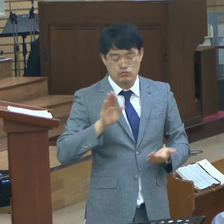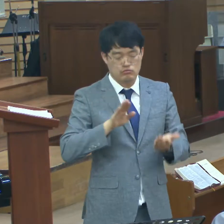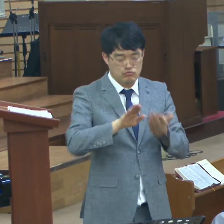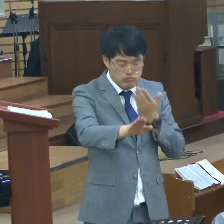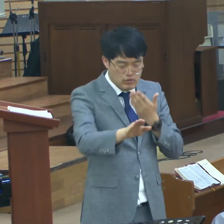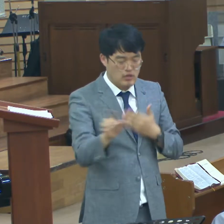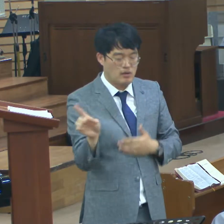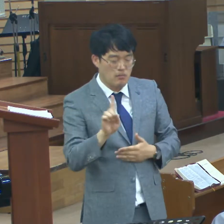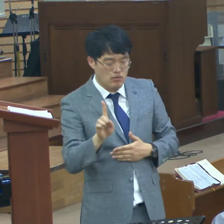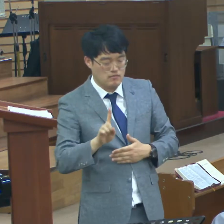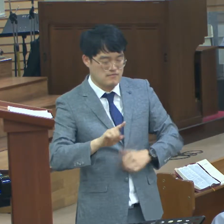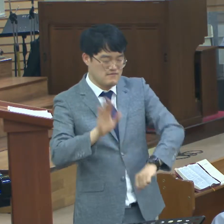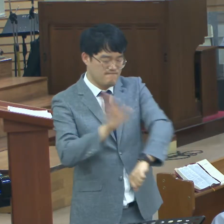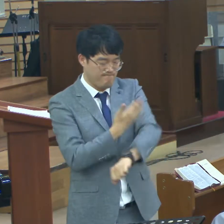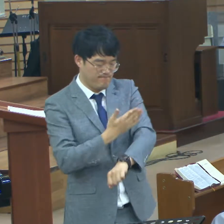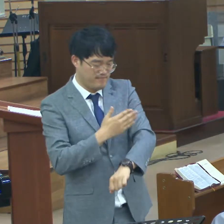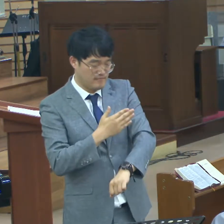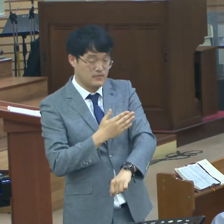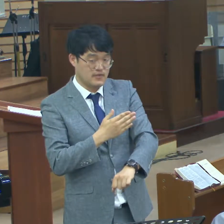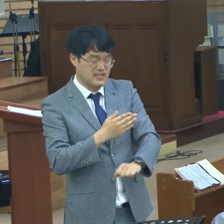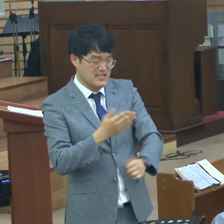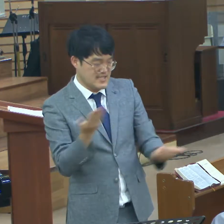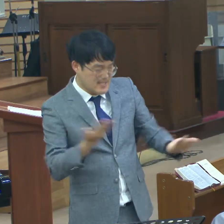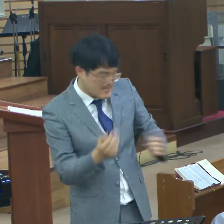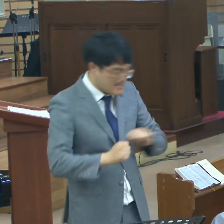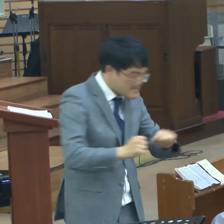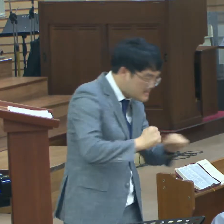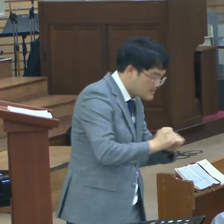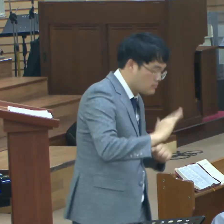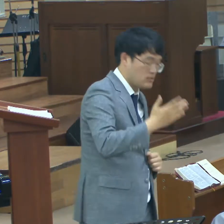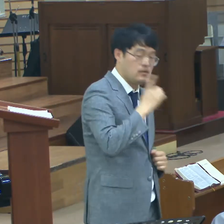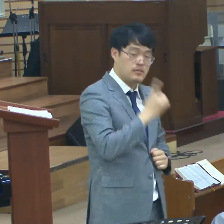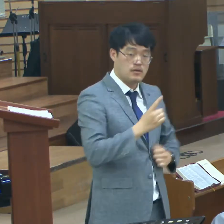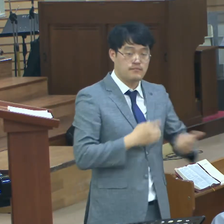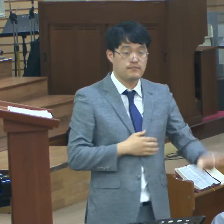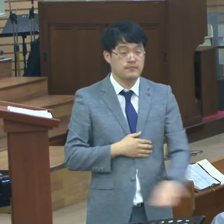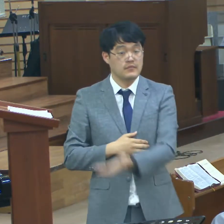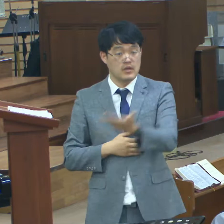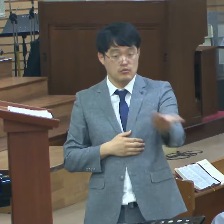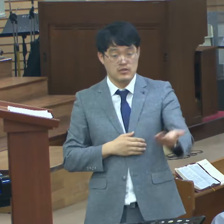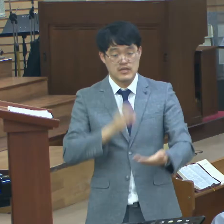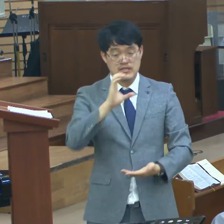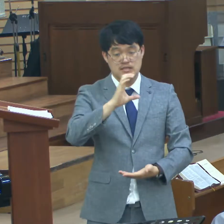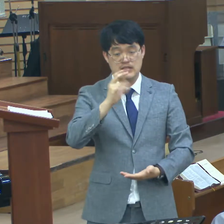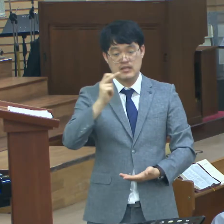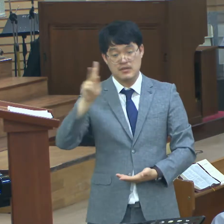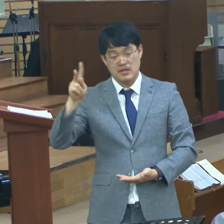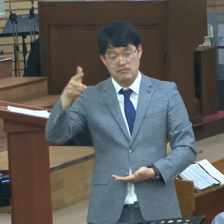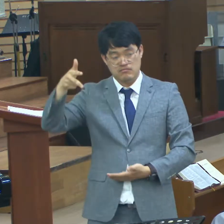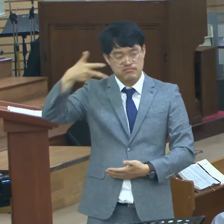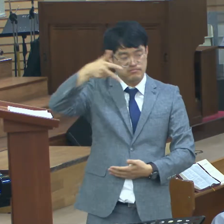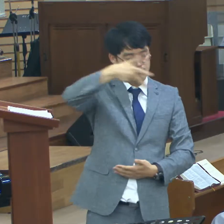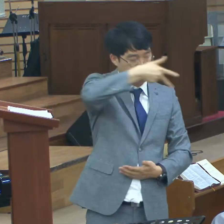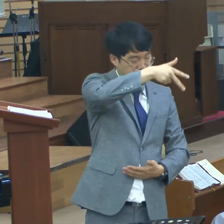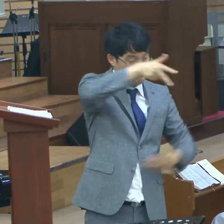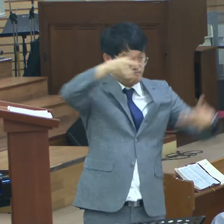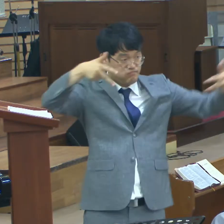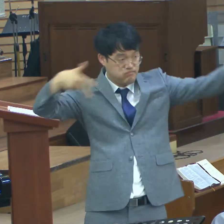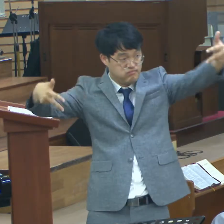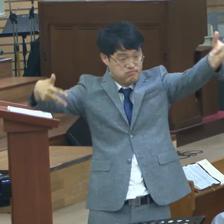못한 일을 행하게 된다. 성도 여러분, CCTV가 다 찍잖아요. 하나하나 다 찍어요.